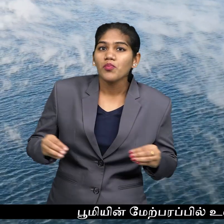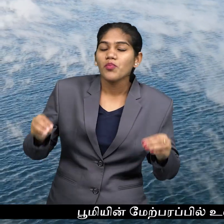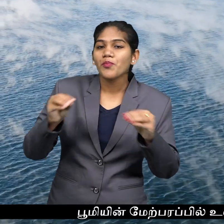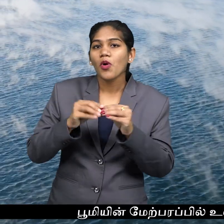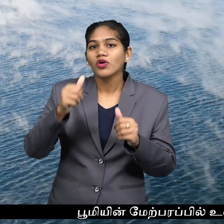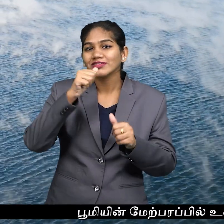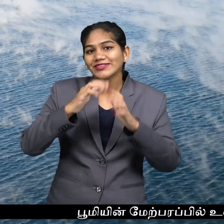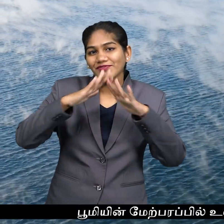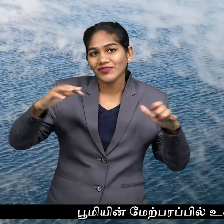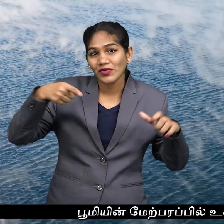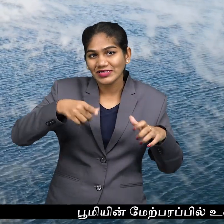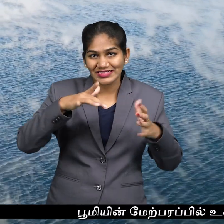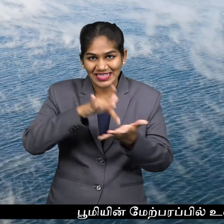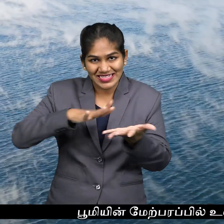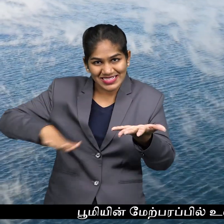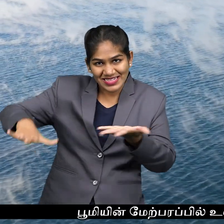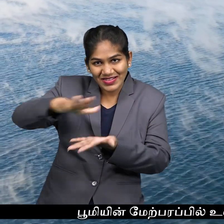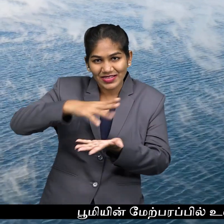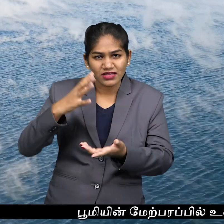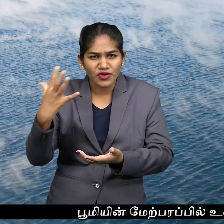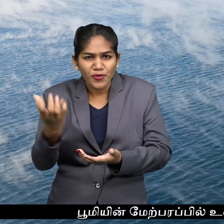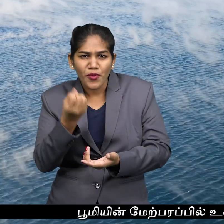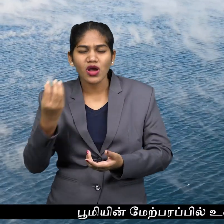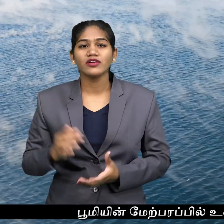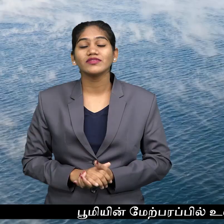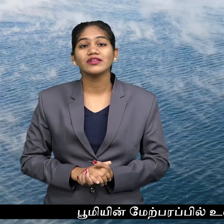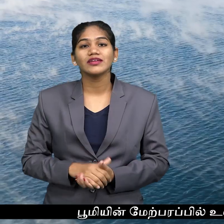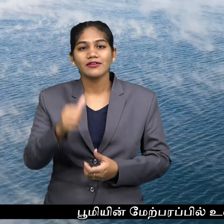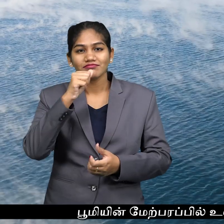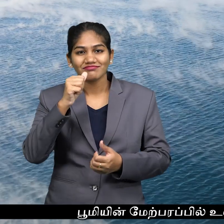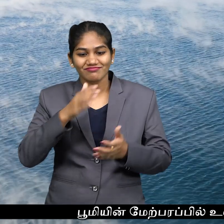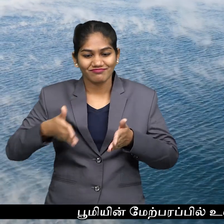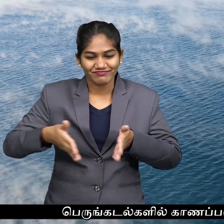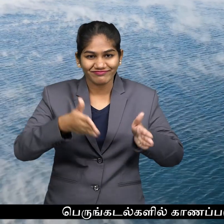பூமியின் மேற்பரப்பில் உள்ள பெரும்பாலான நீர் கடல்கள் மற்றும்